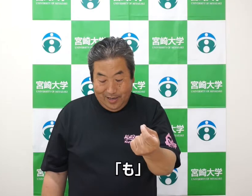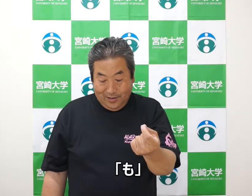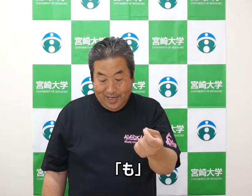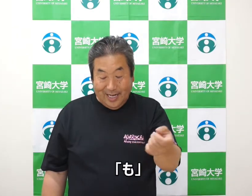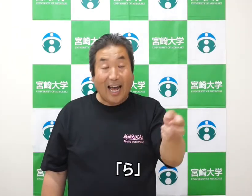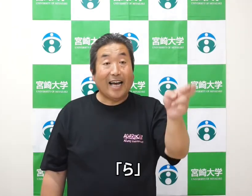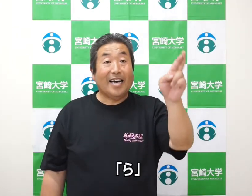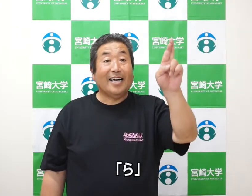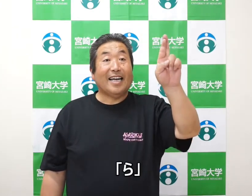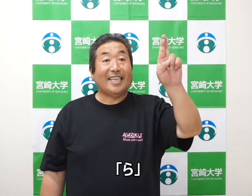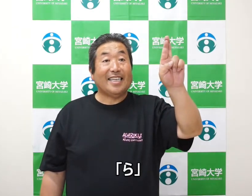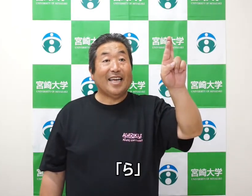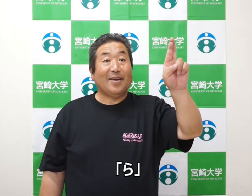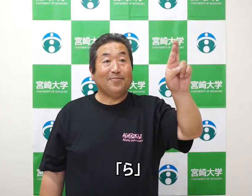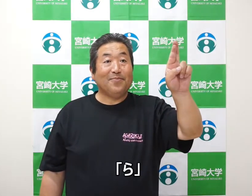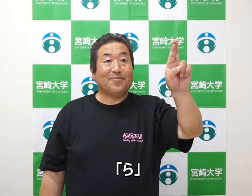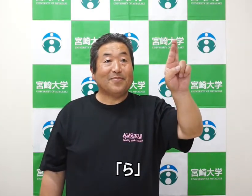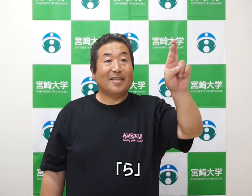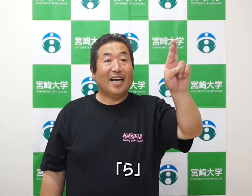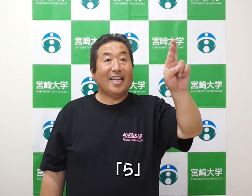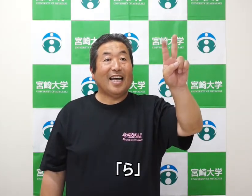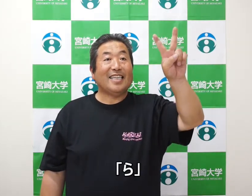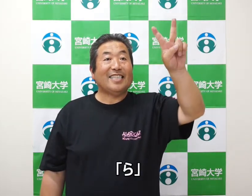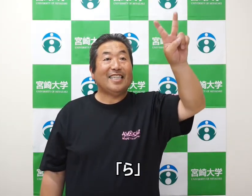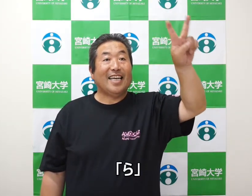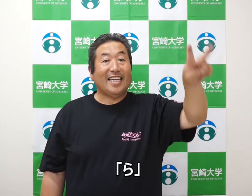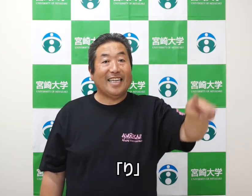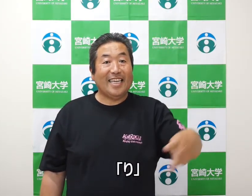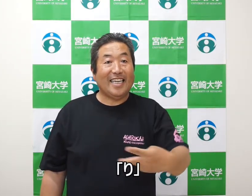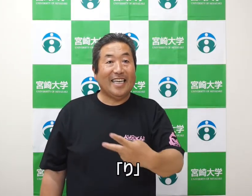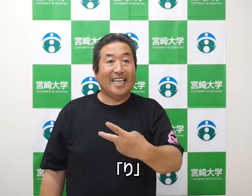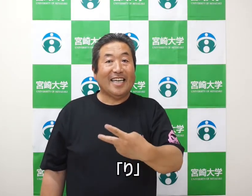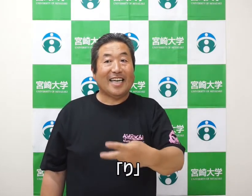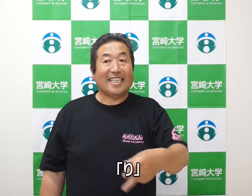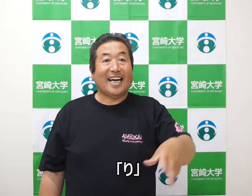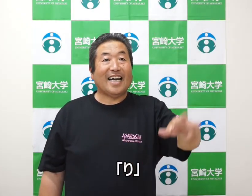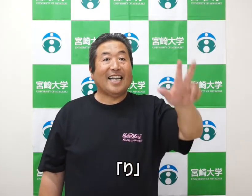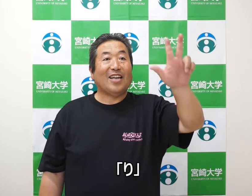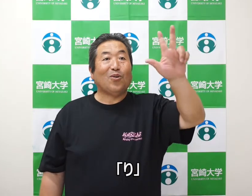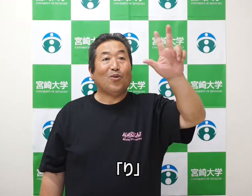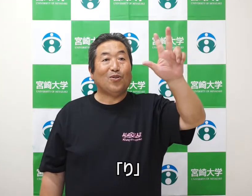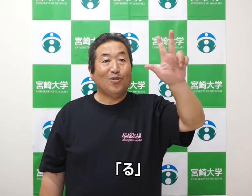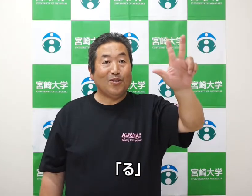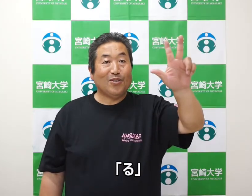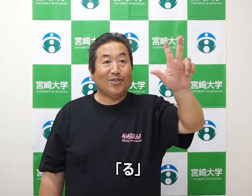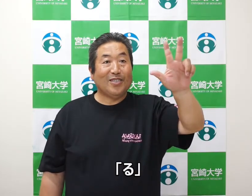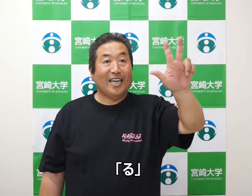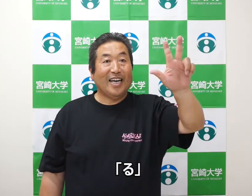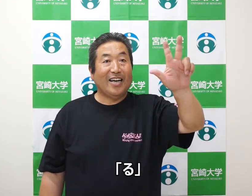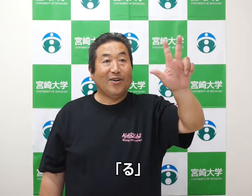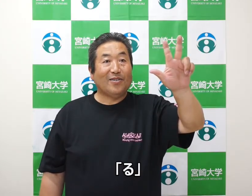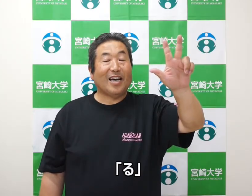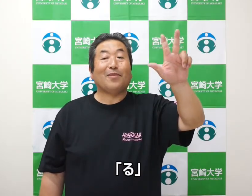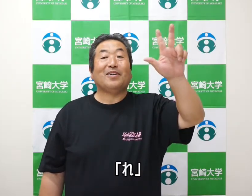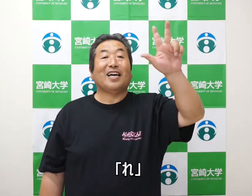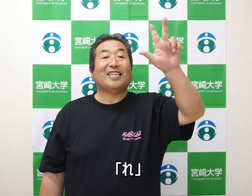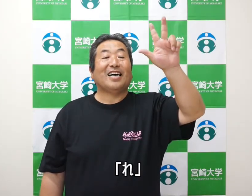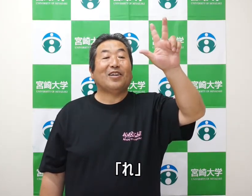次、ら。らせん。はなしてり。カタカナのる。中に見えたカタカナの